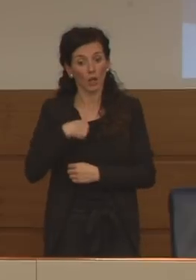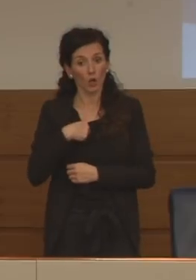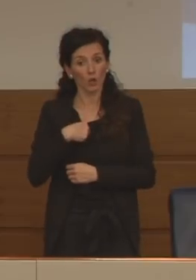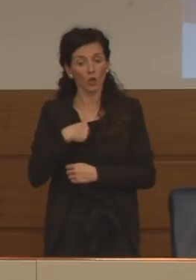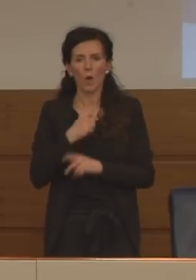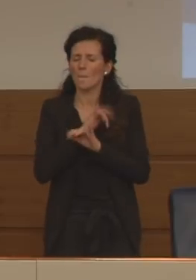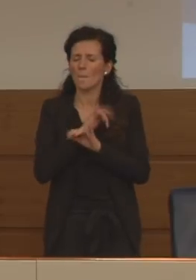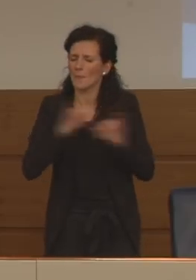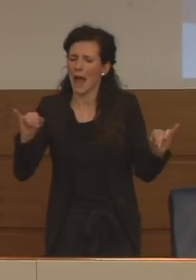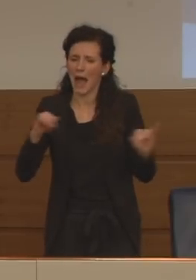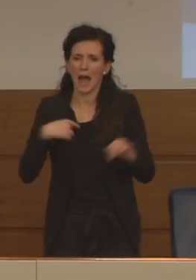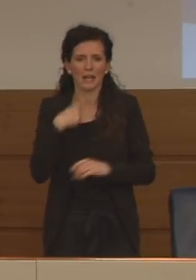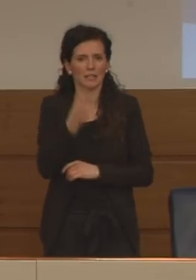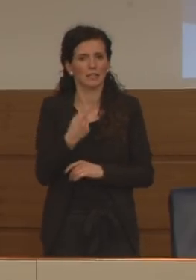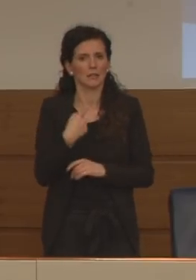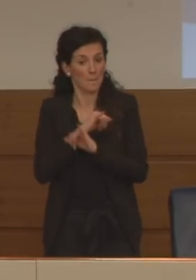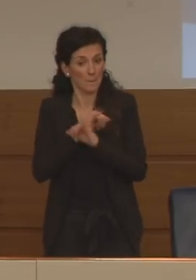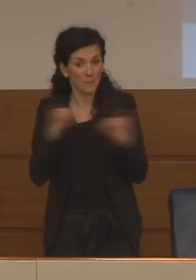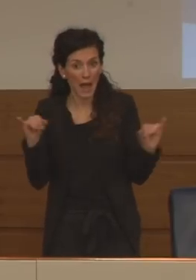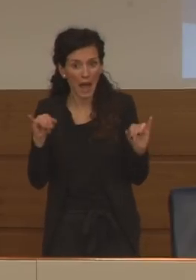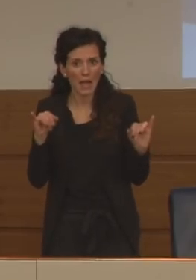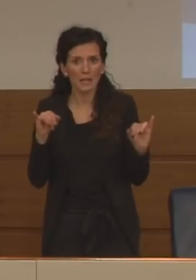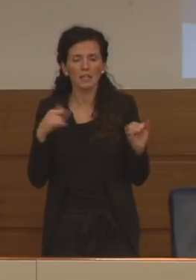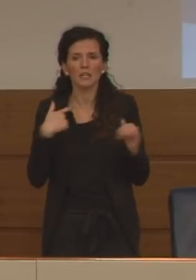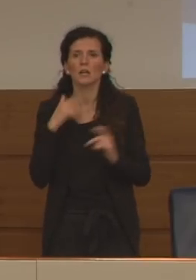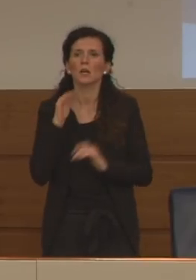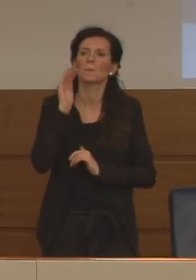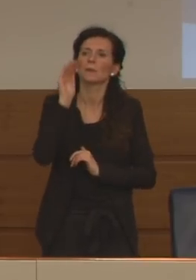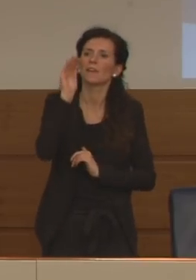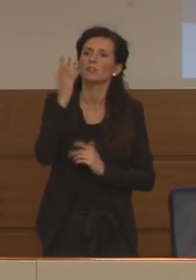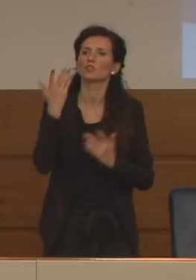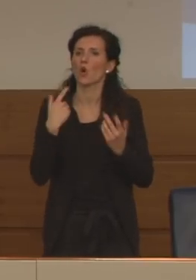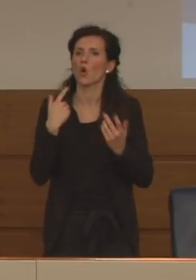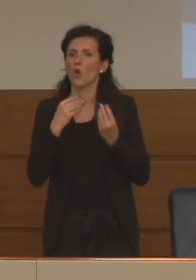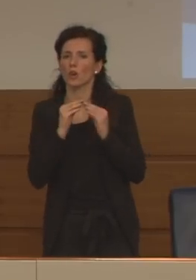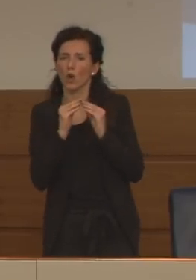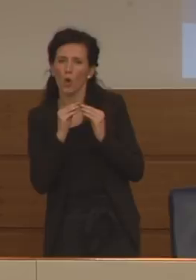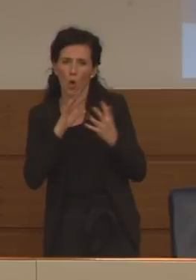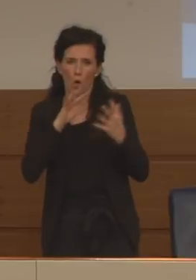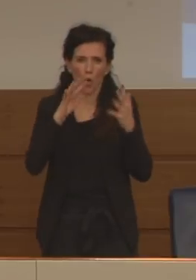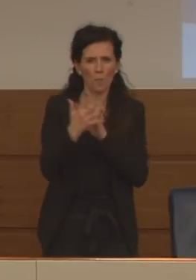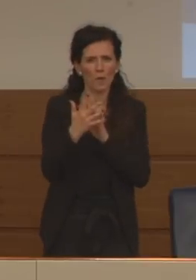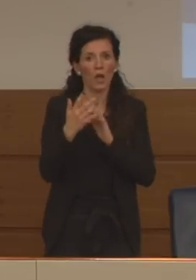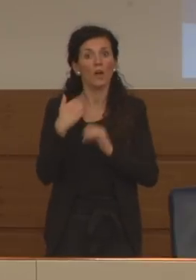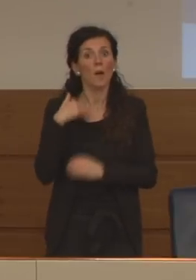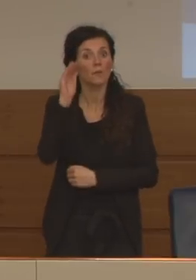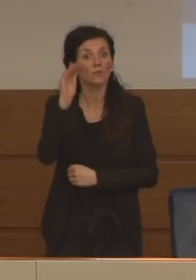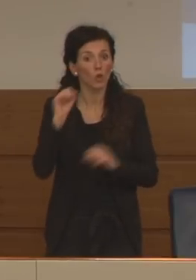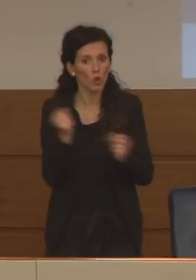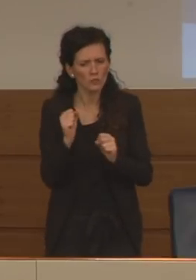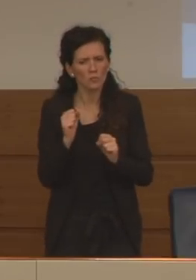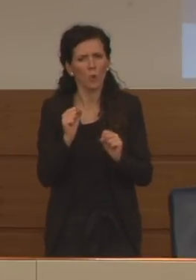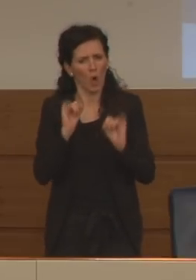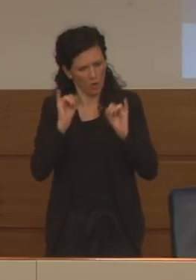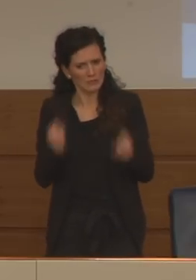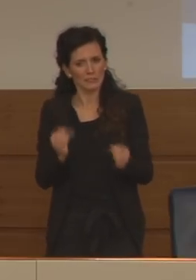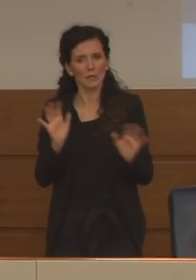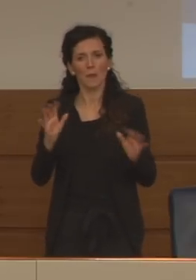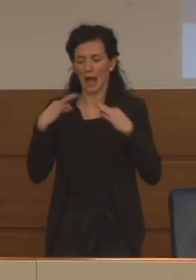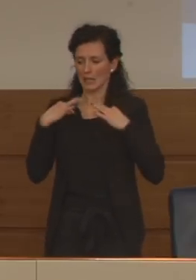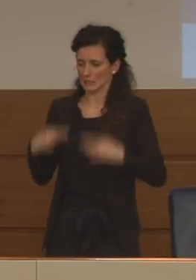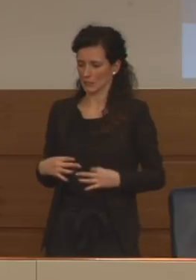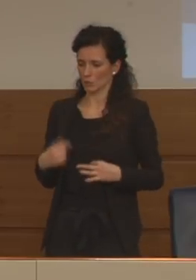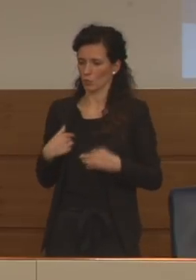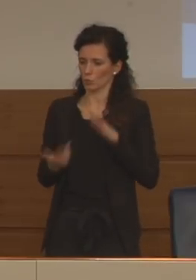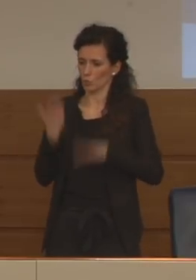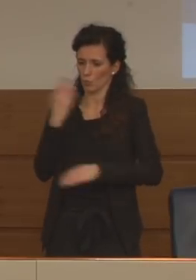previsione non perché le previsioni non si possono fare non perché come istituto e insieme come comitato scientifico non